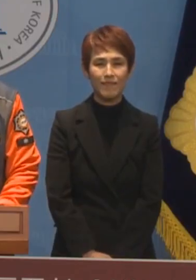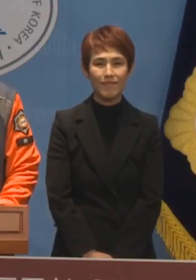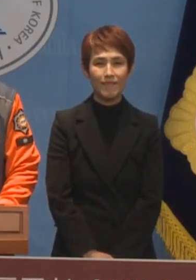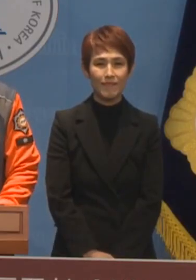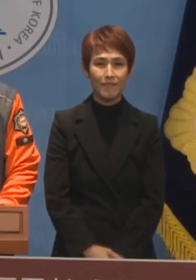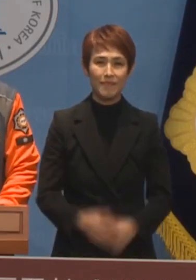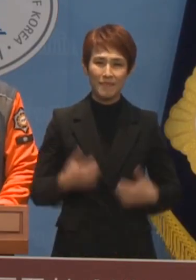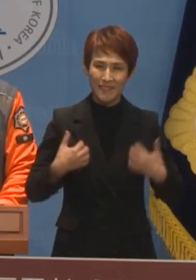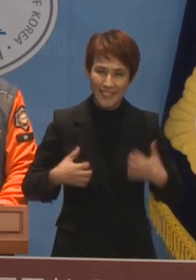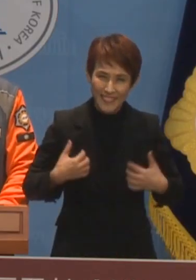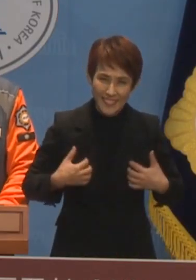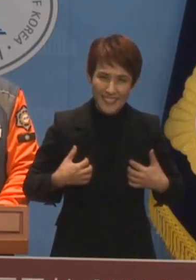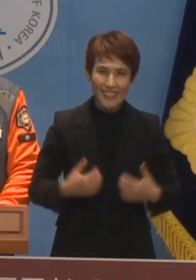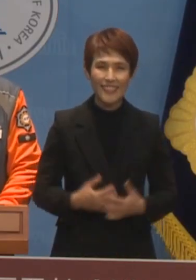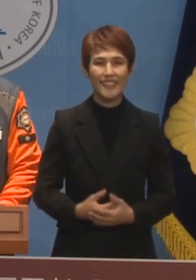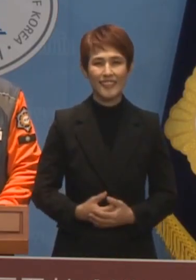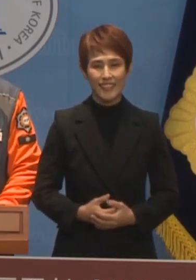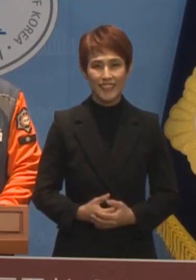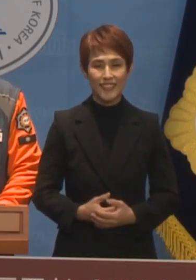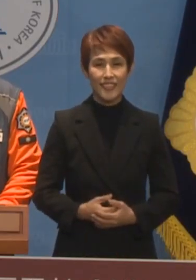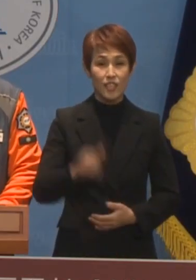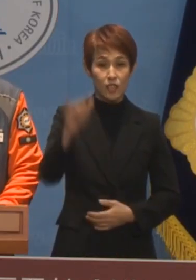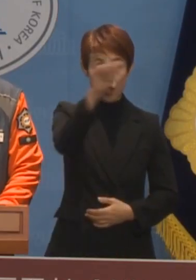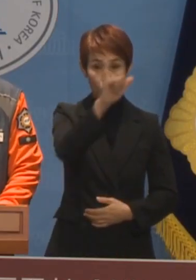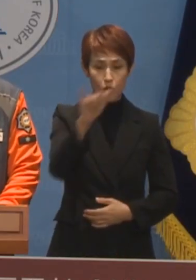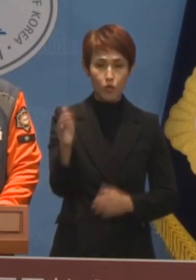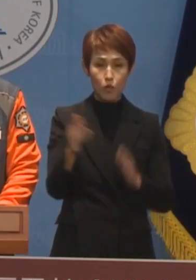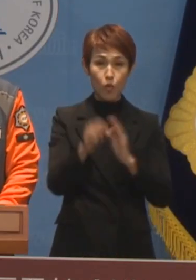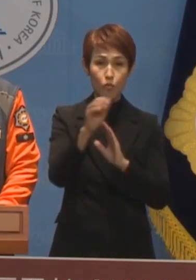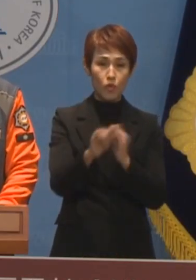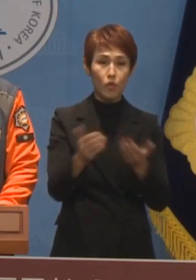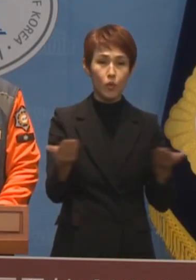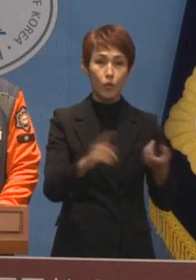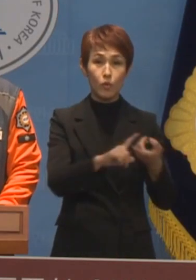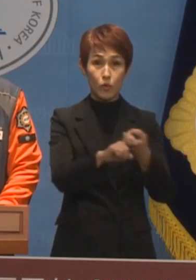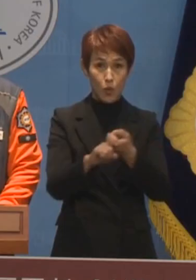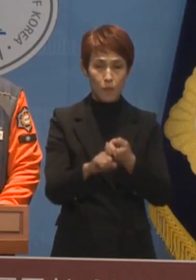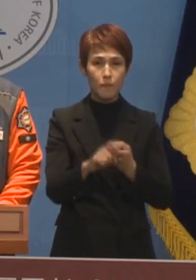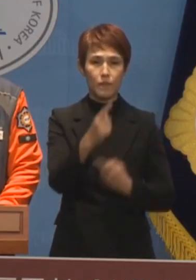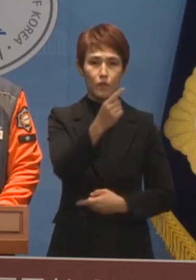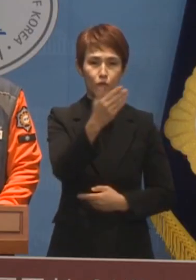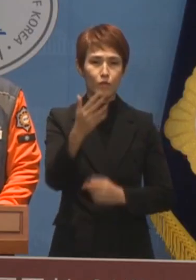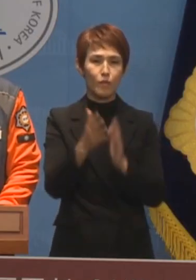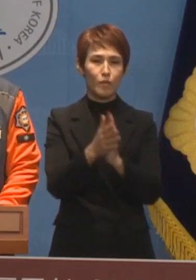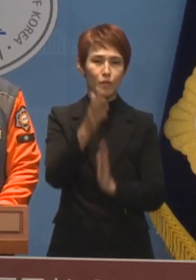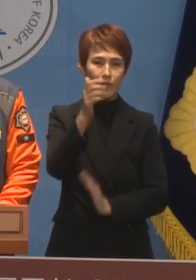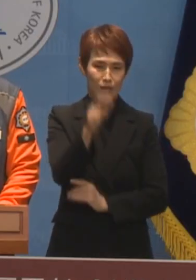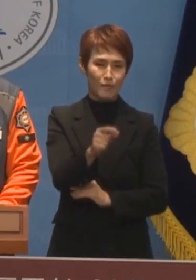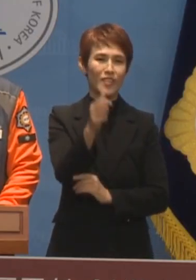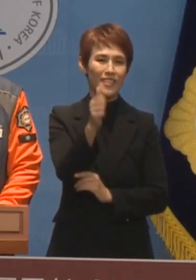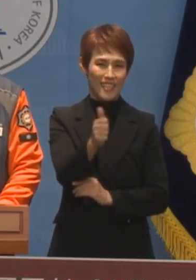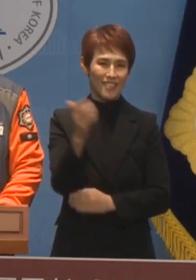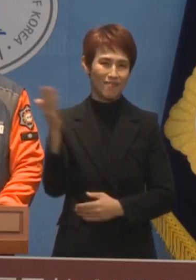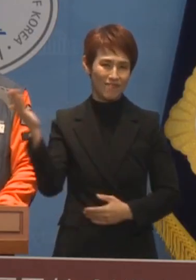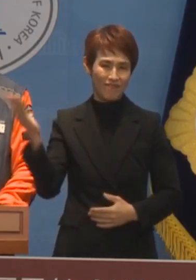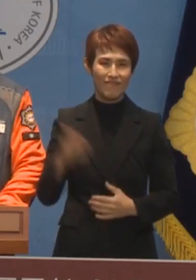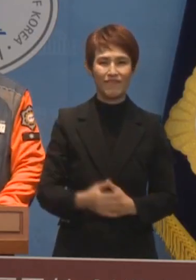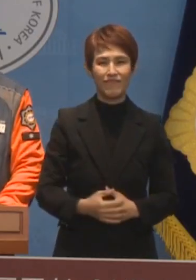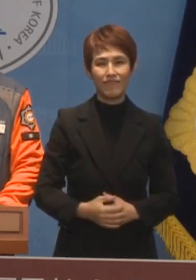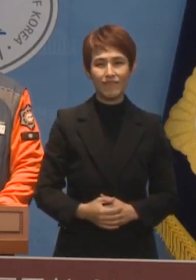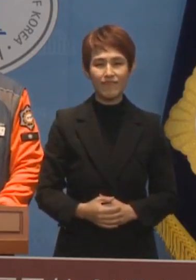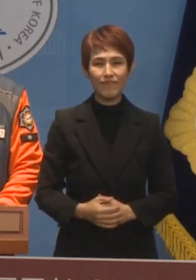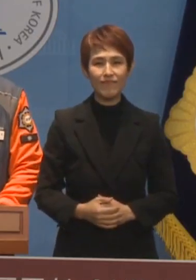예, 반갑습니다. 전국 공무원 노동자 소방본부 사무처장 김동호입니다. 반갑습니다.